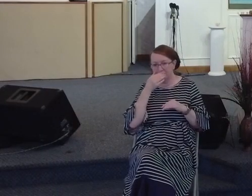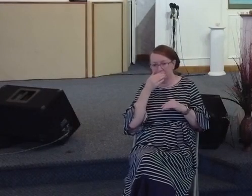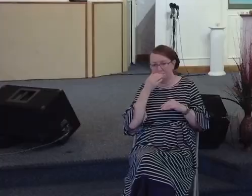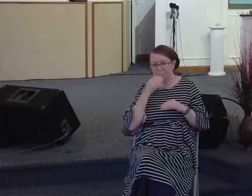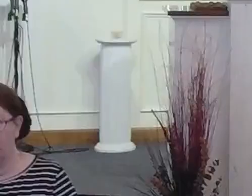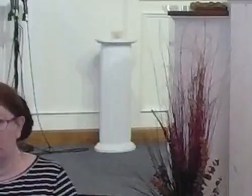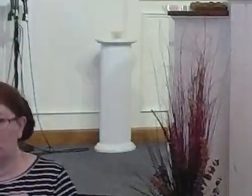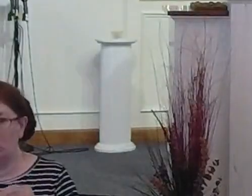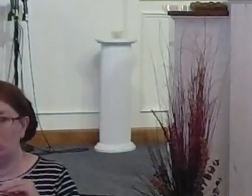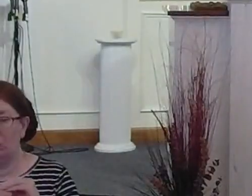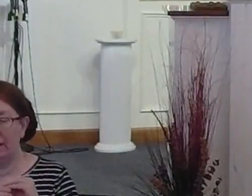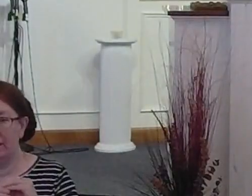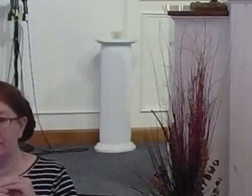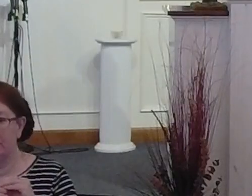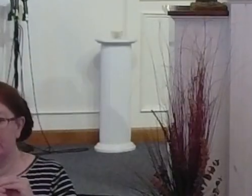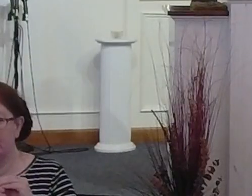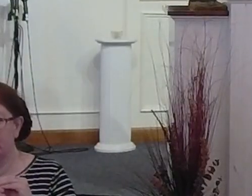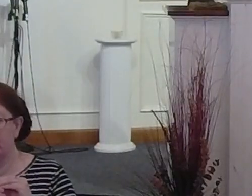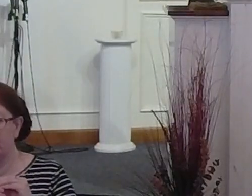que están buscando.